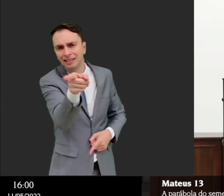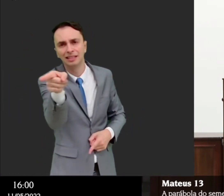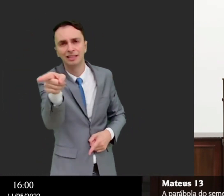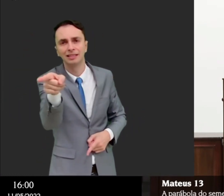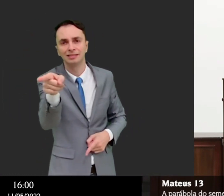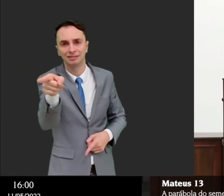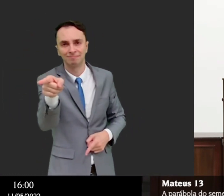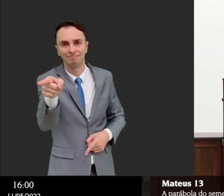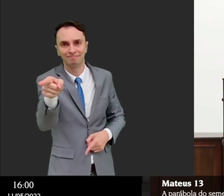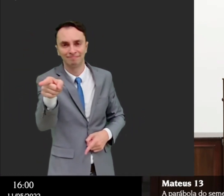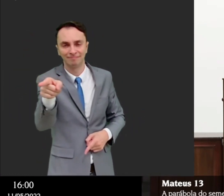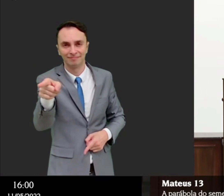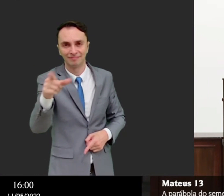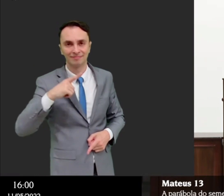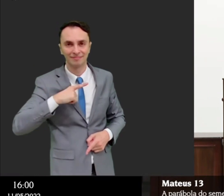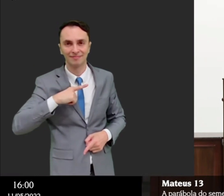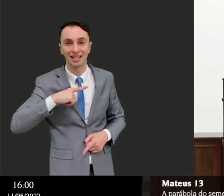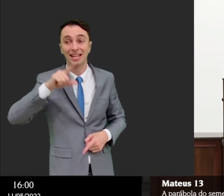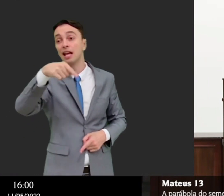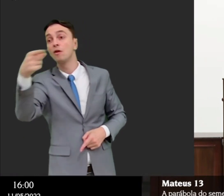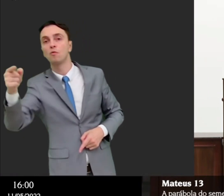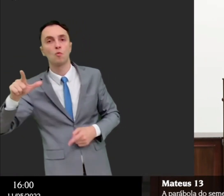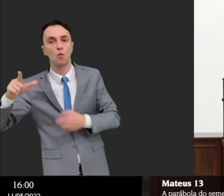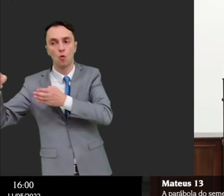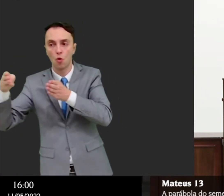Prata está esperando para a água chegar